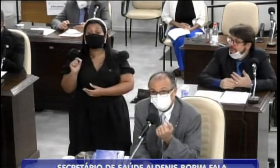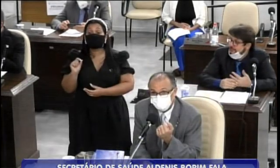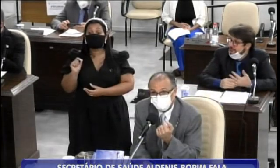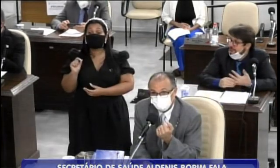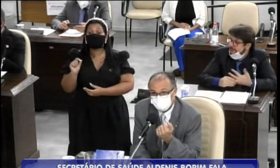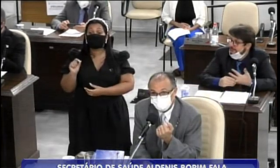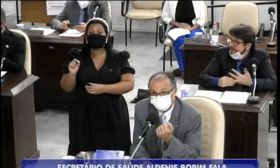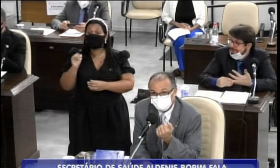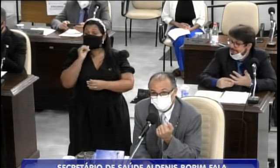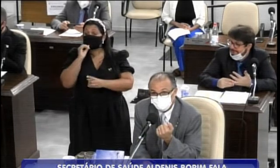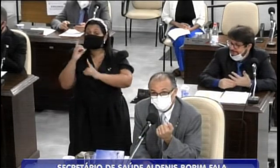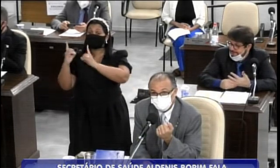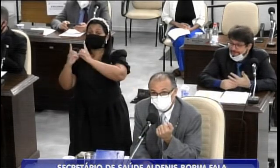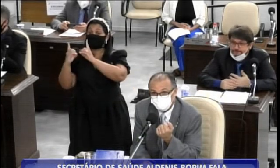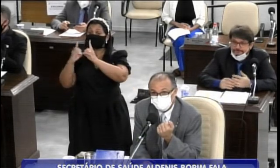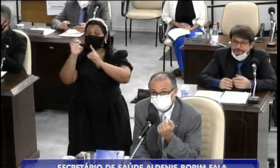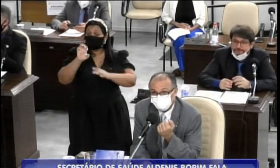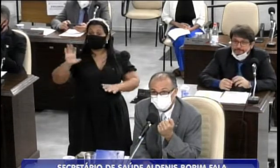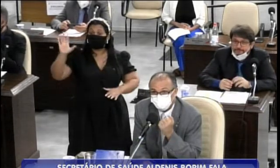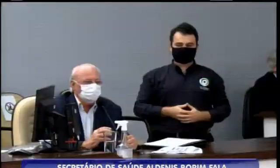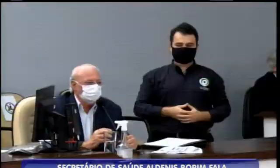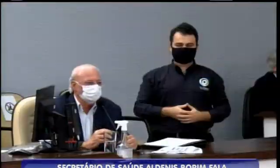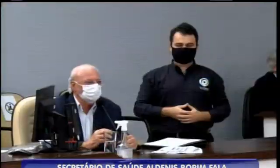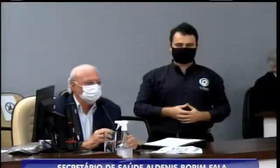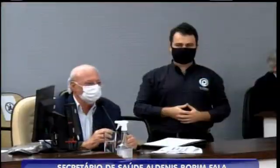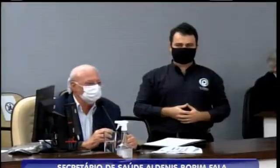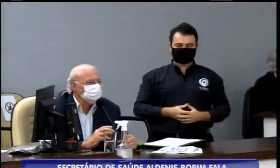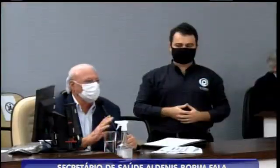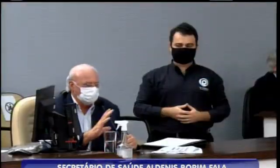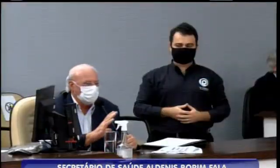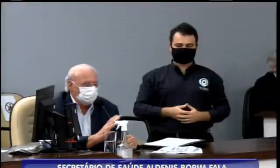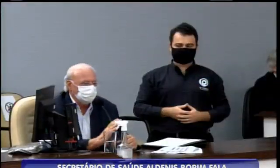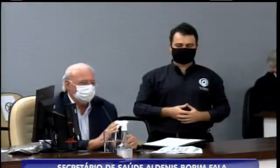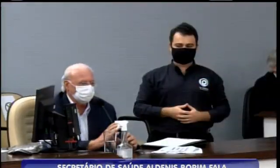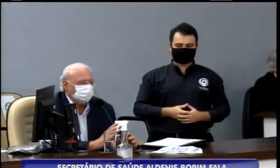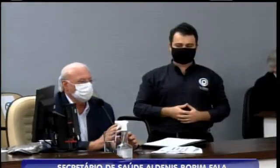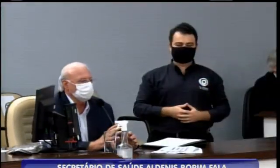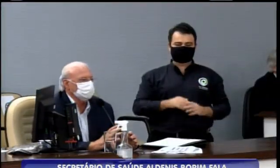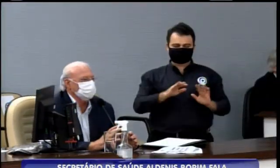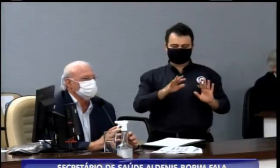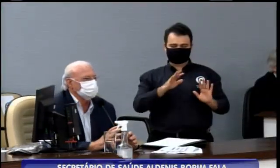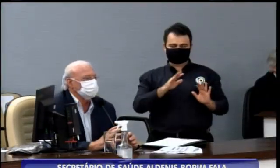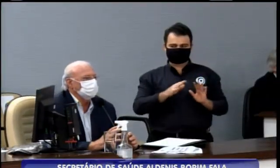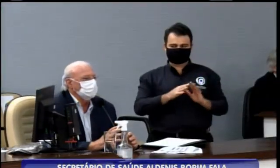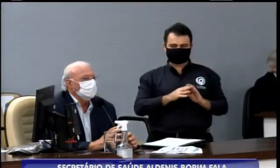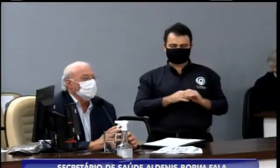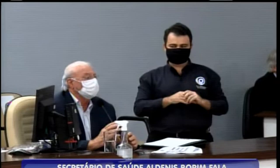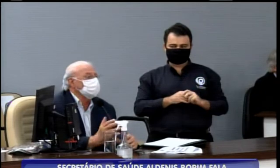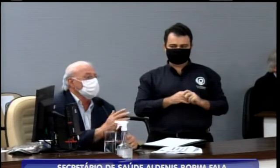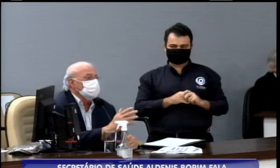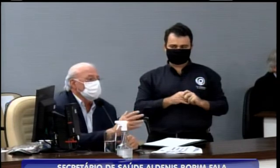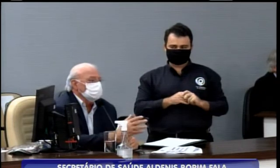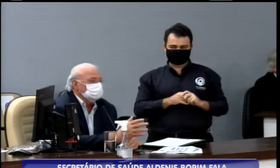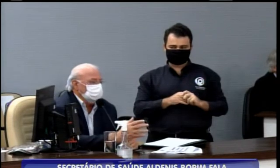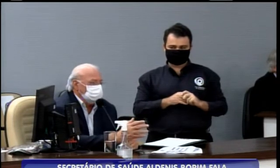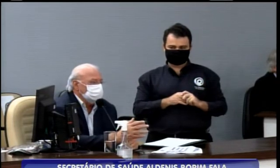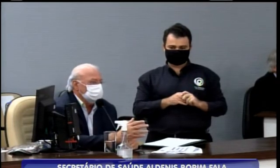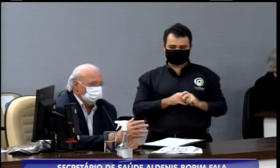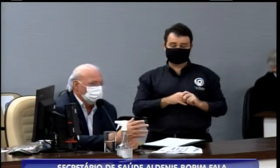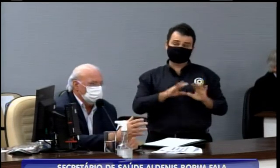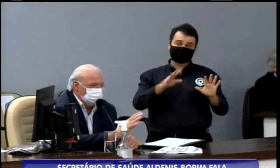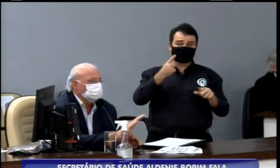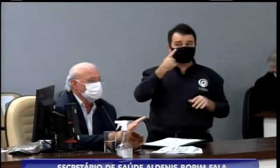receber paciente do Estado. Não, a contrapartida... Não? Nada? Não, tem. Então, tem contrapartida. Poderia não